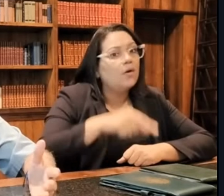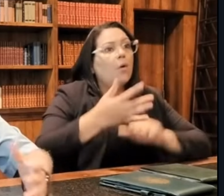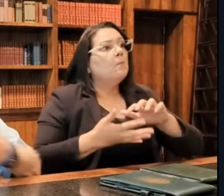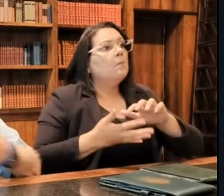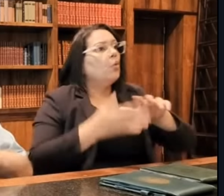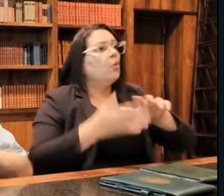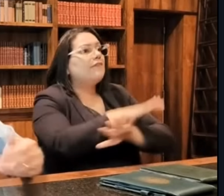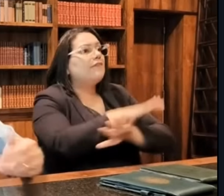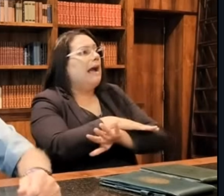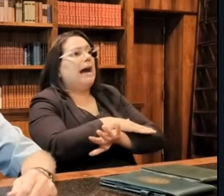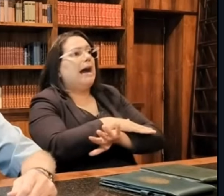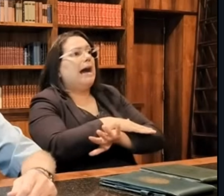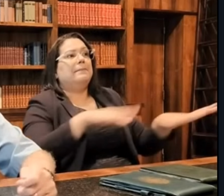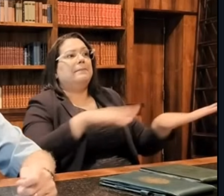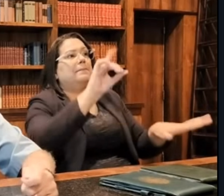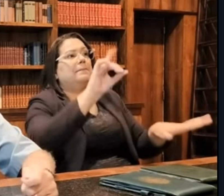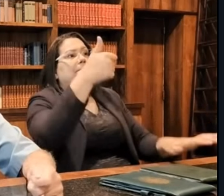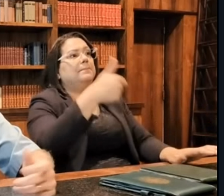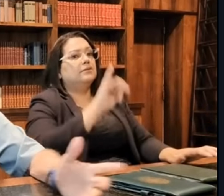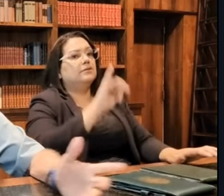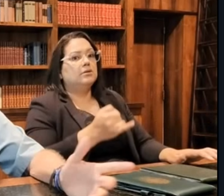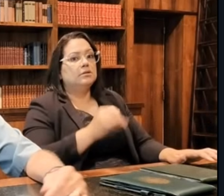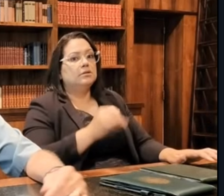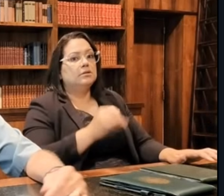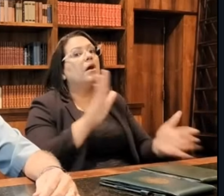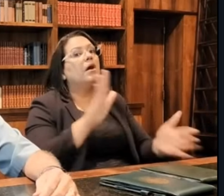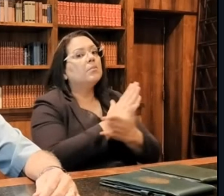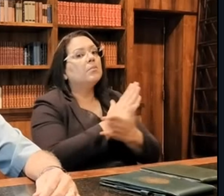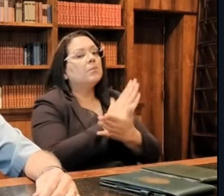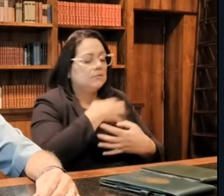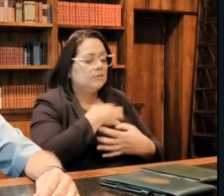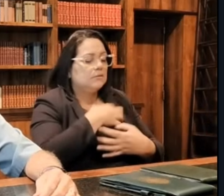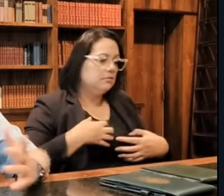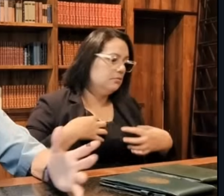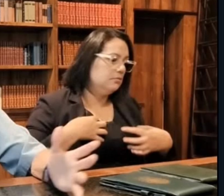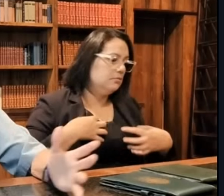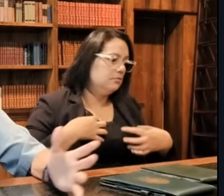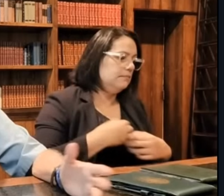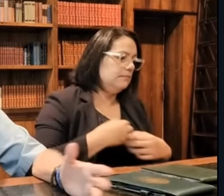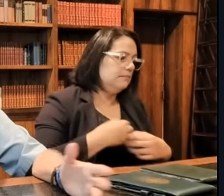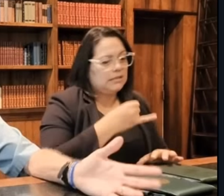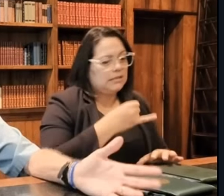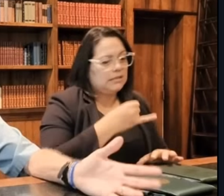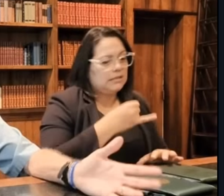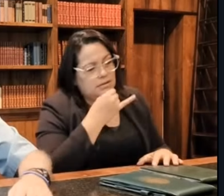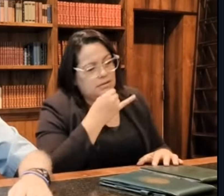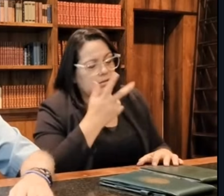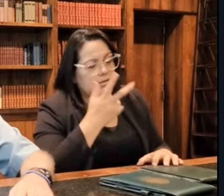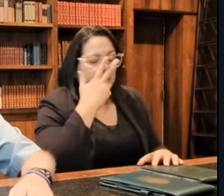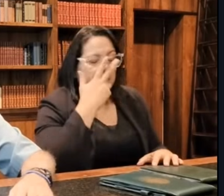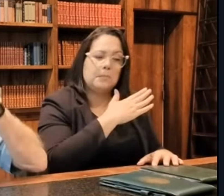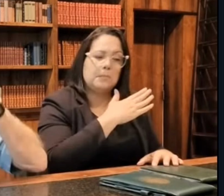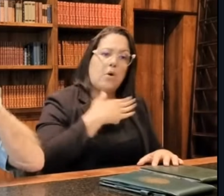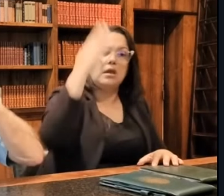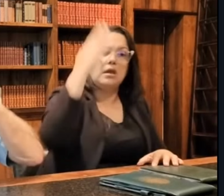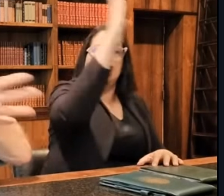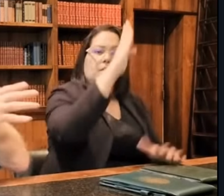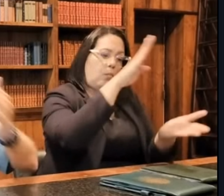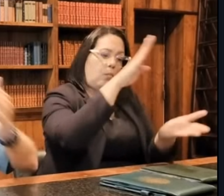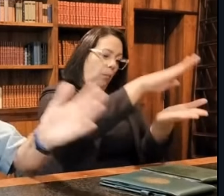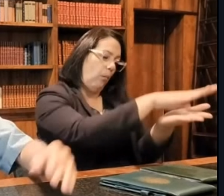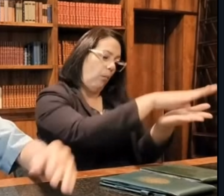mais. Sabemos, parodianos, que na tribulação produz perseverança. E a perseverança, um